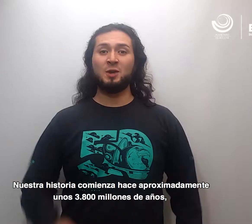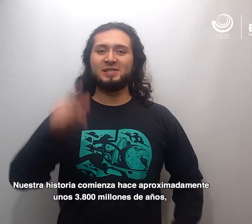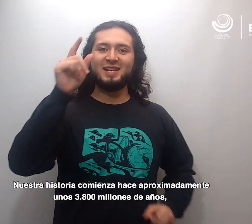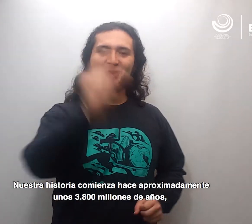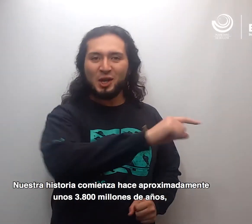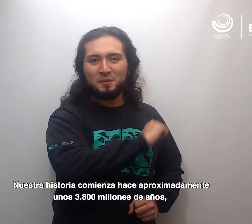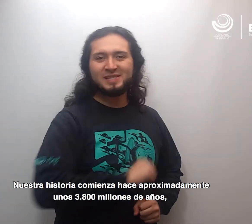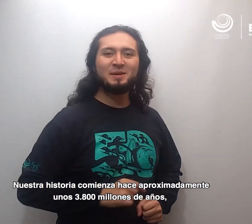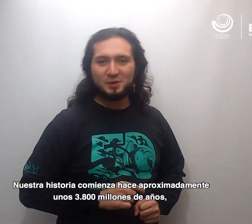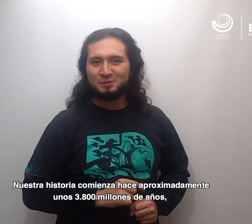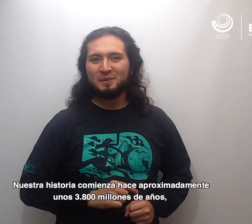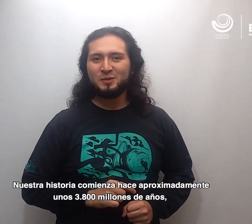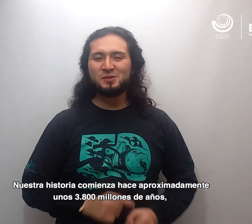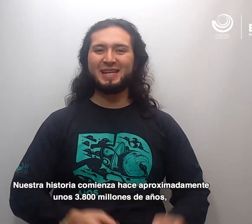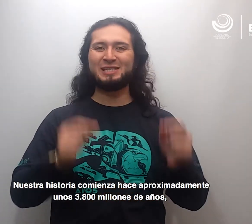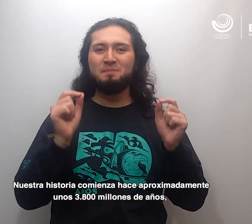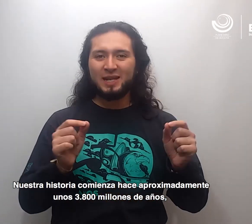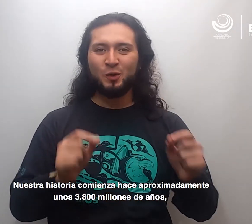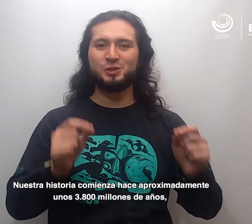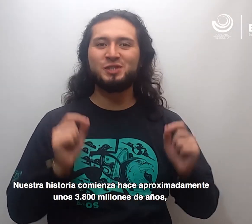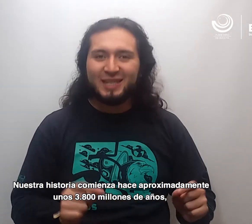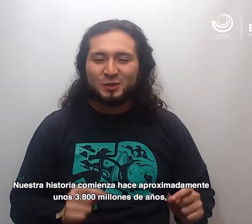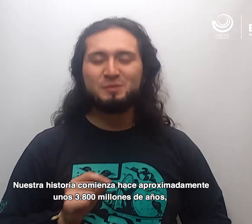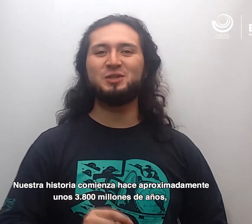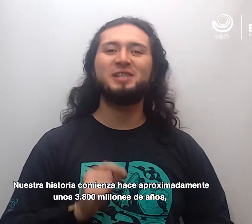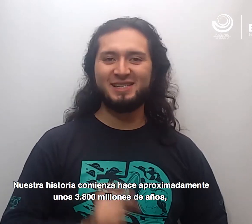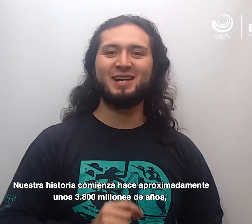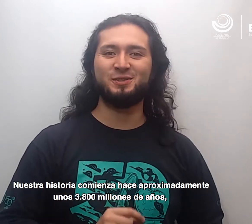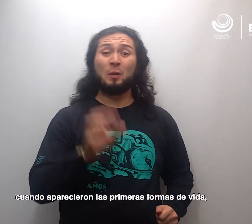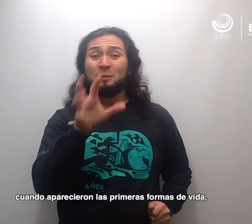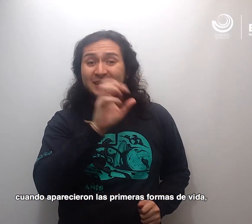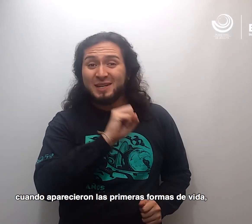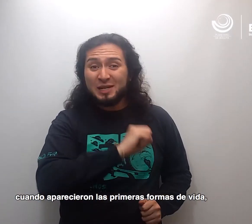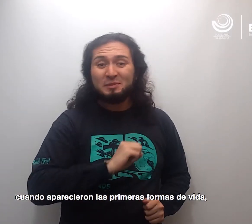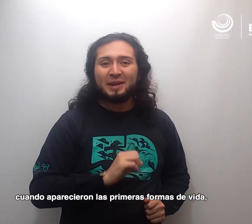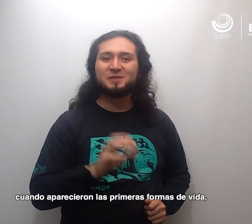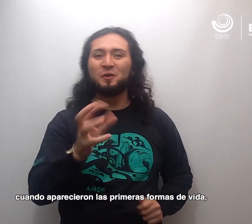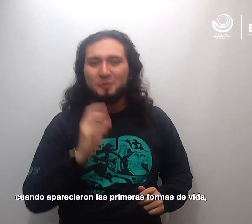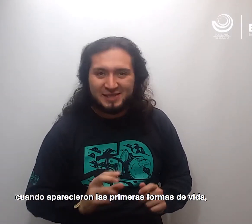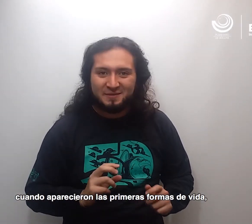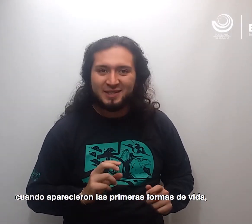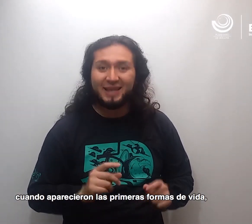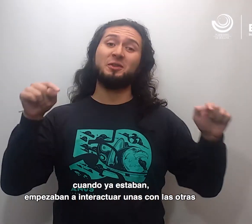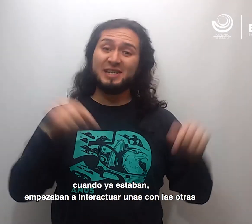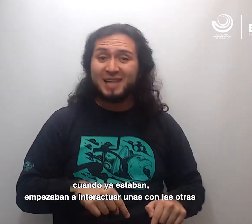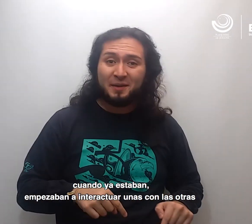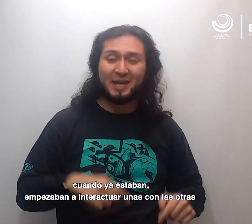Nuestra historia comienza hace aproximadamente unos 3.800 millones de años, cuando aparecieron las primeras formas de vida. Cuando ya estaban,